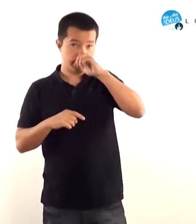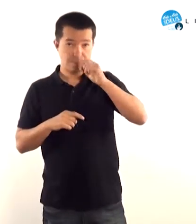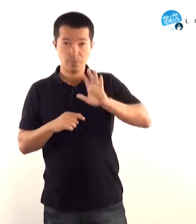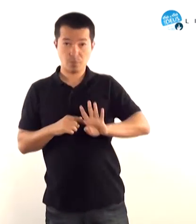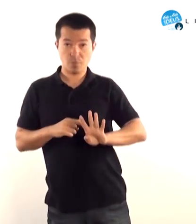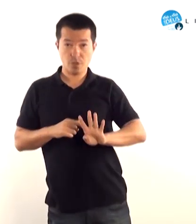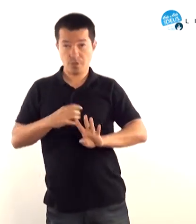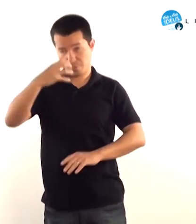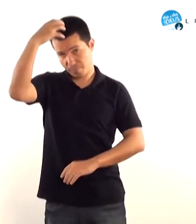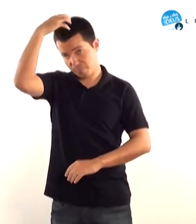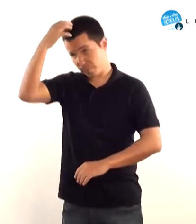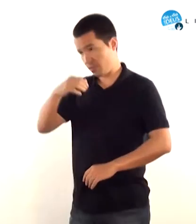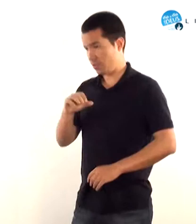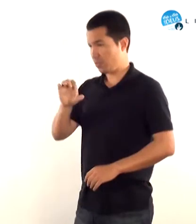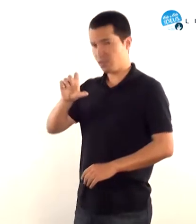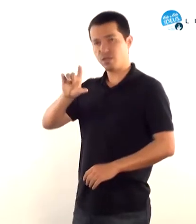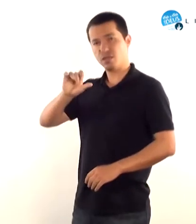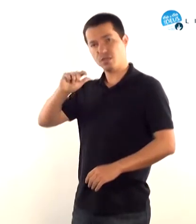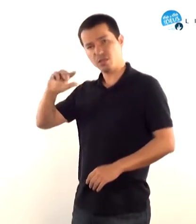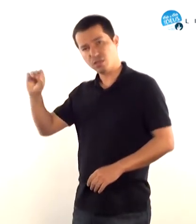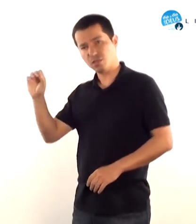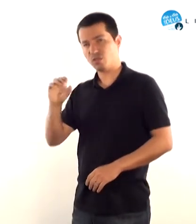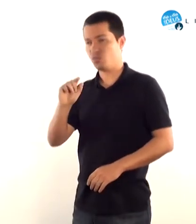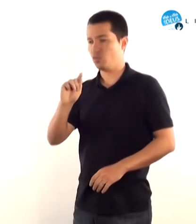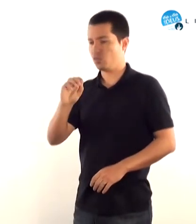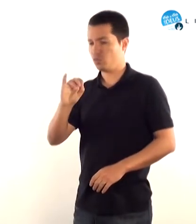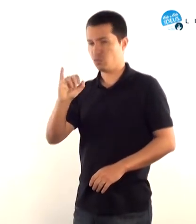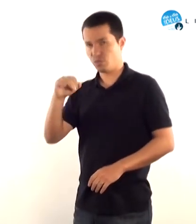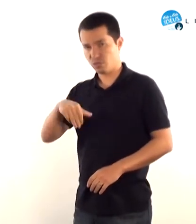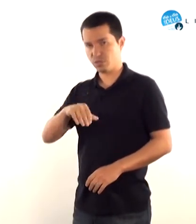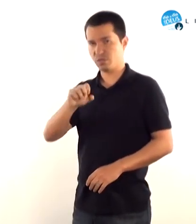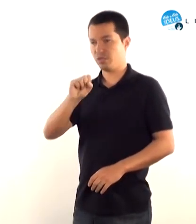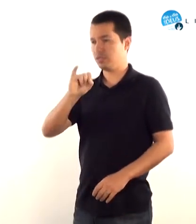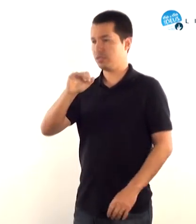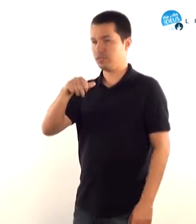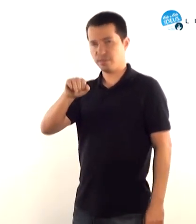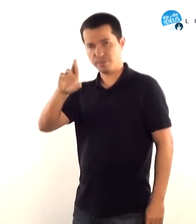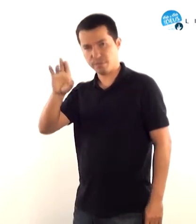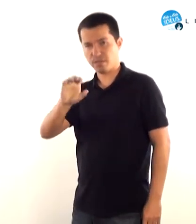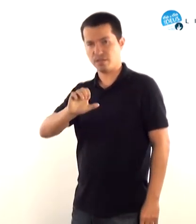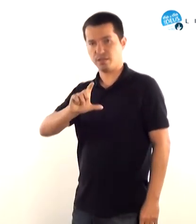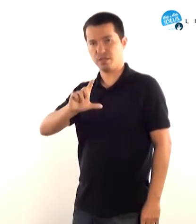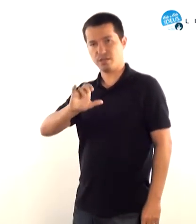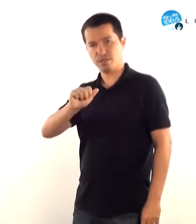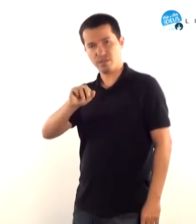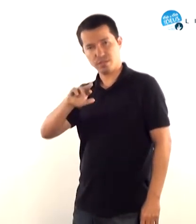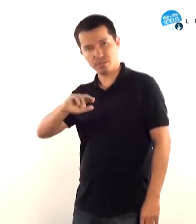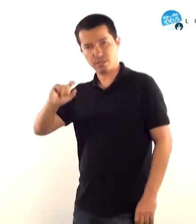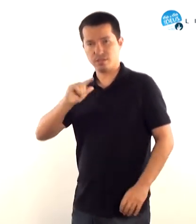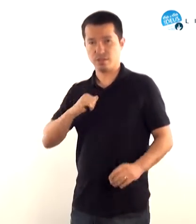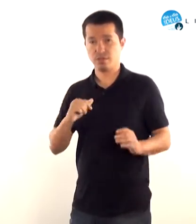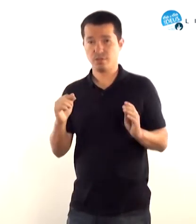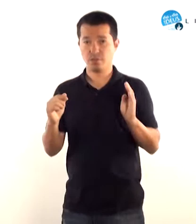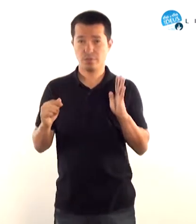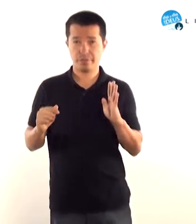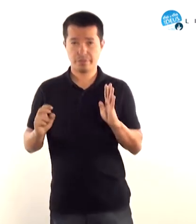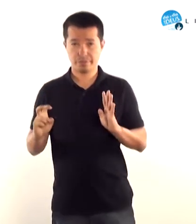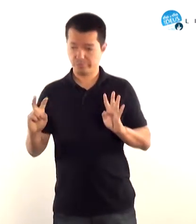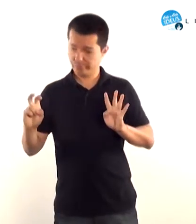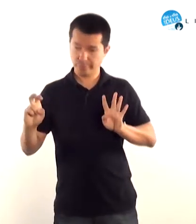de Elão, de Goim, de Sinar, de Elazar, e eram 4 reis contra 5. Acontece